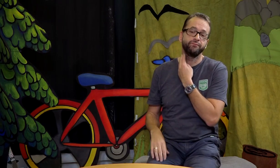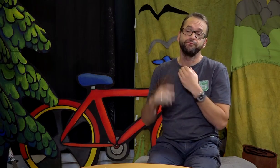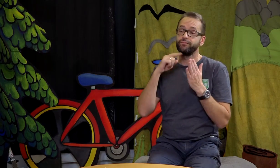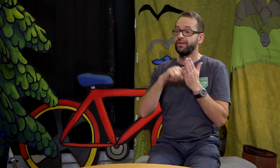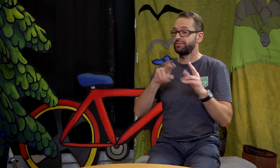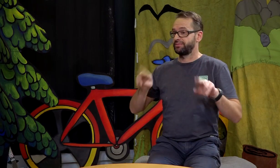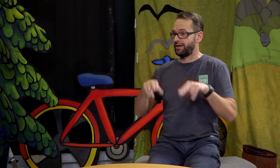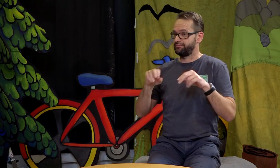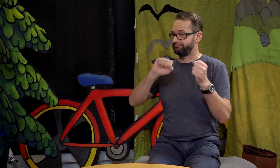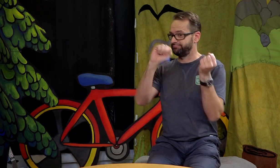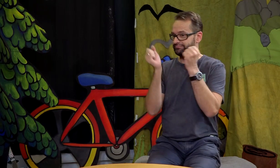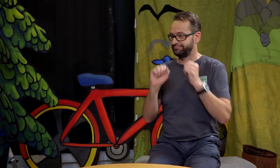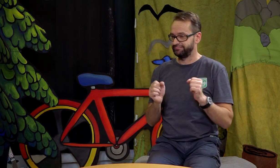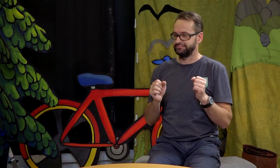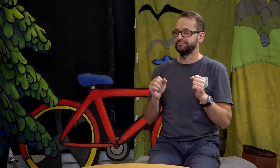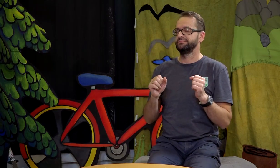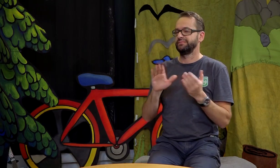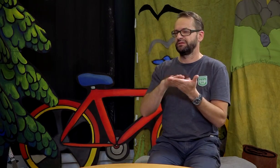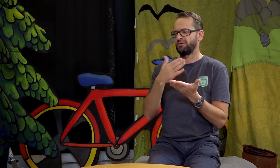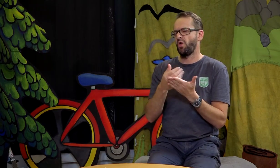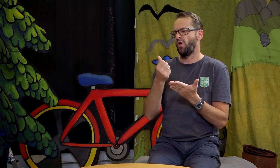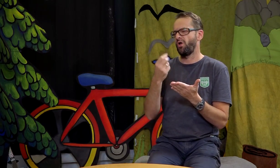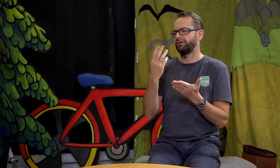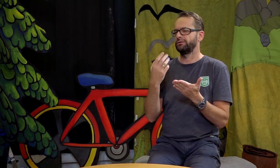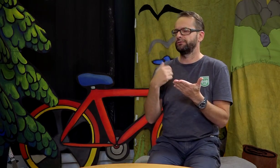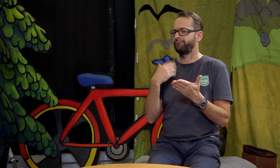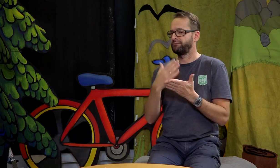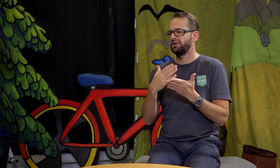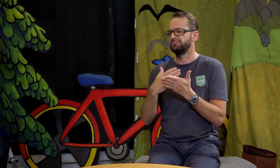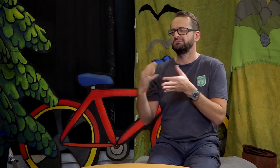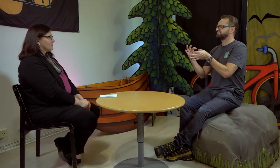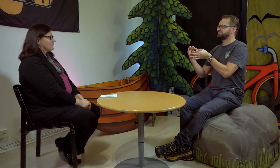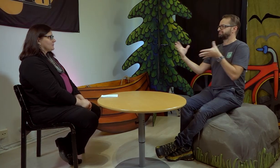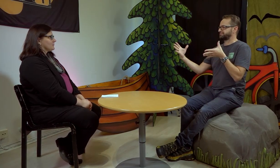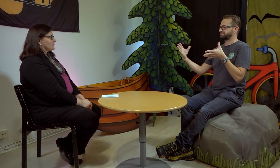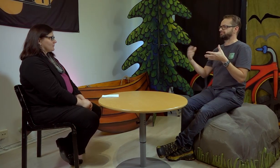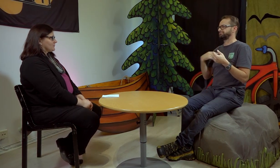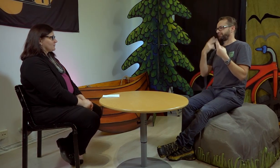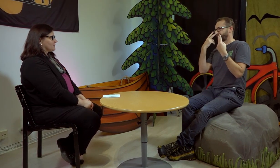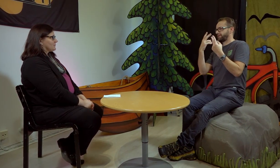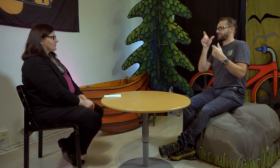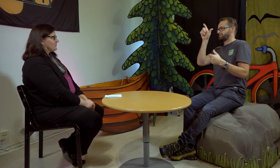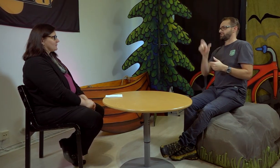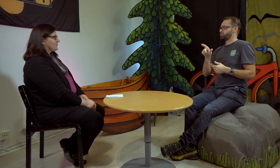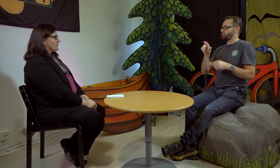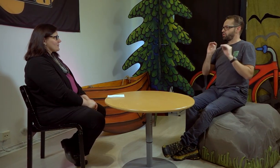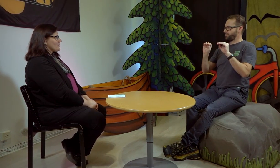kyllä. Mutta sitten kun oli tämmöiset tanssiesitykset, niin joskus oli tulkki mukana, mutta vähitellen aloin